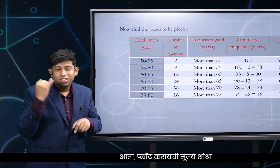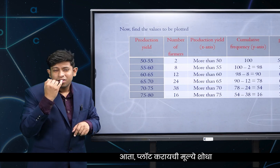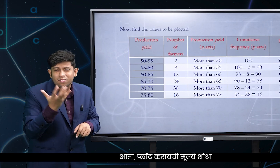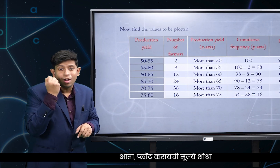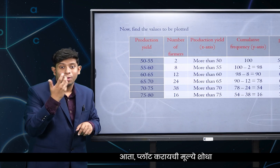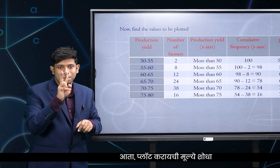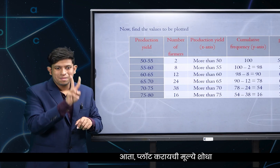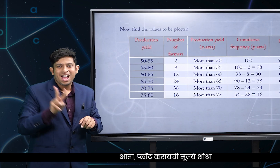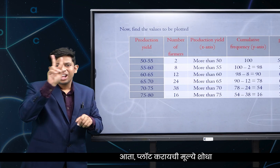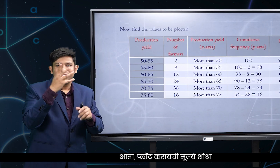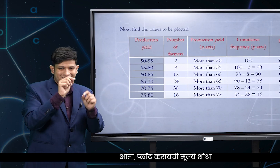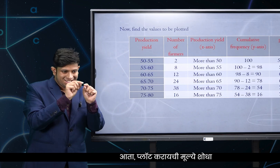आता प्लॉट करायची मूल्ये शोधा.